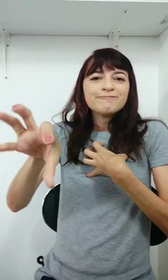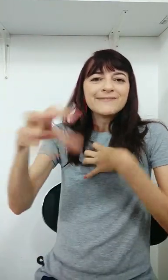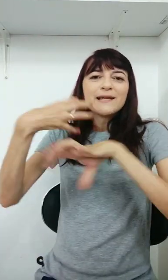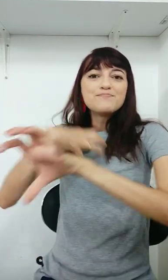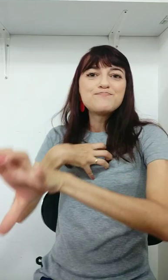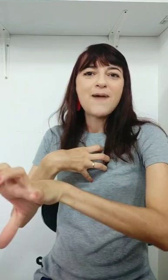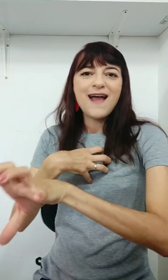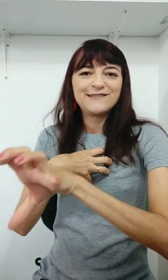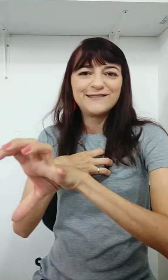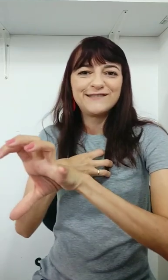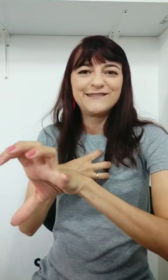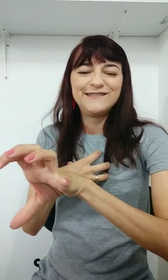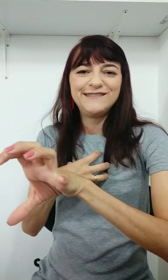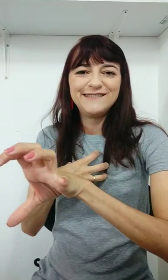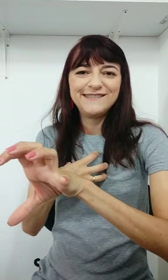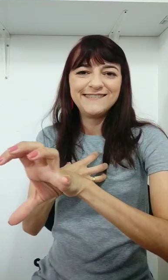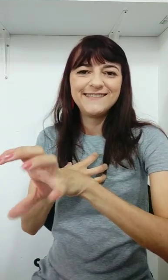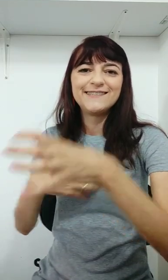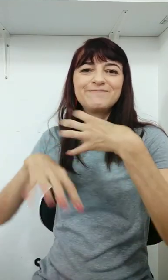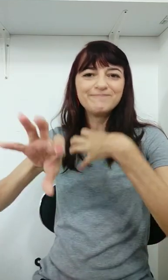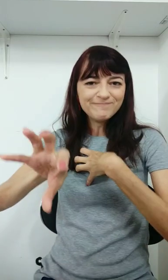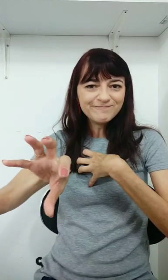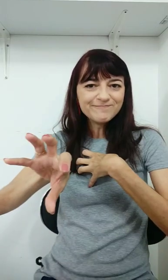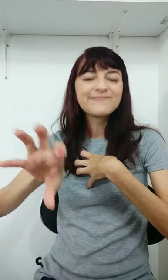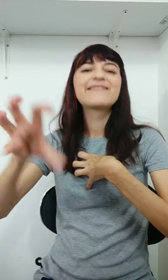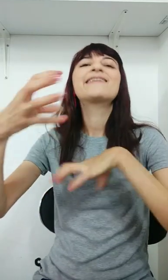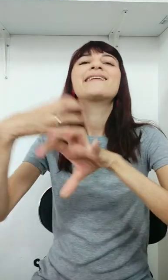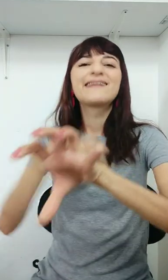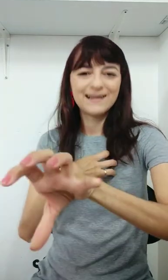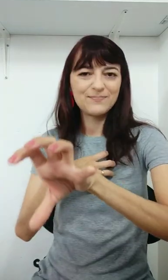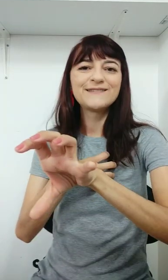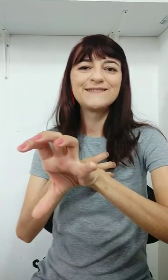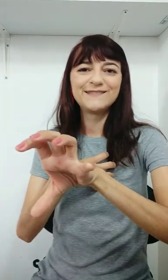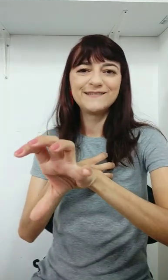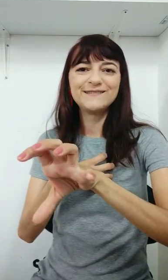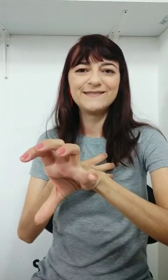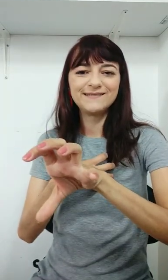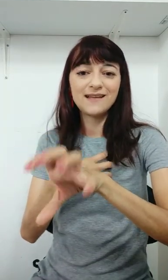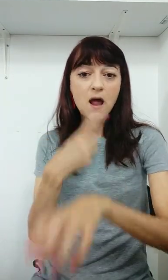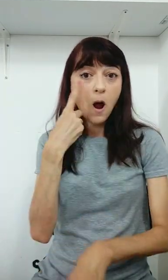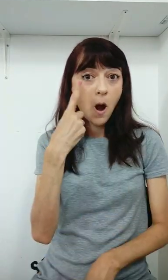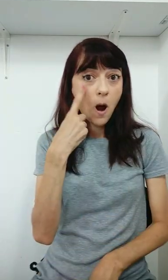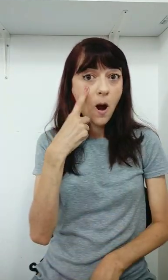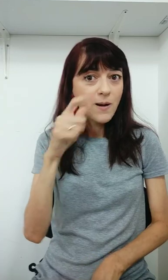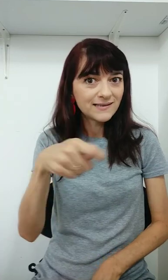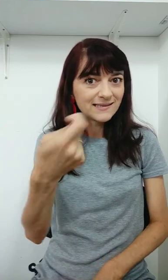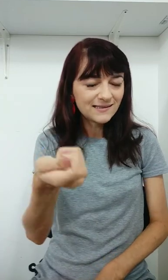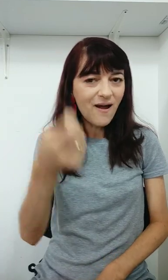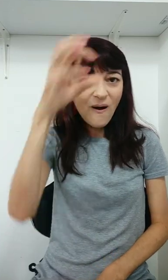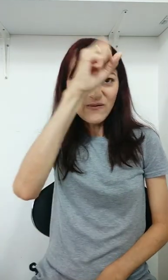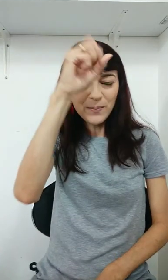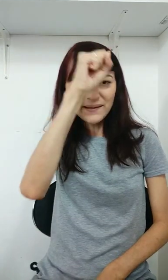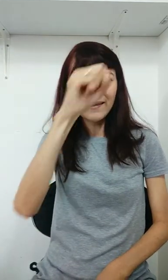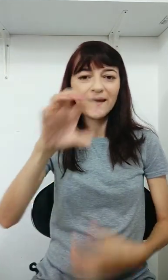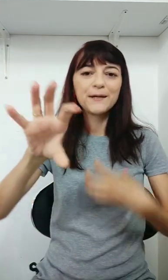na pele, né? Aquilo que os surdos passam, tá? São aqueles surdos mesmo que estão presentes nas sociedades. Olha